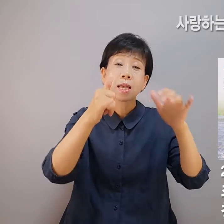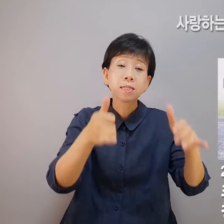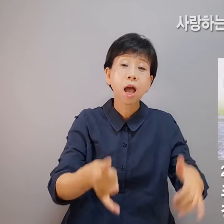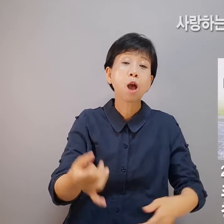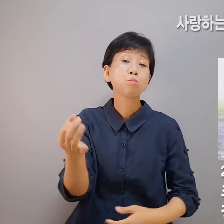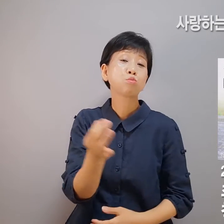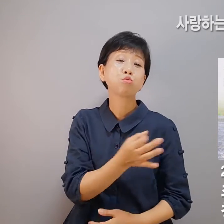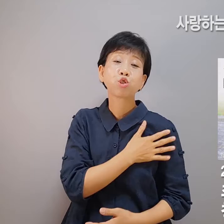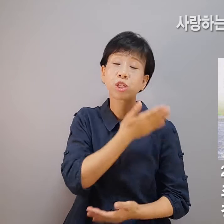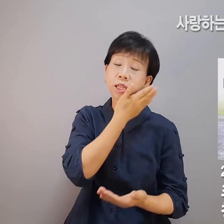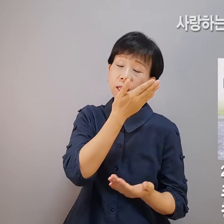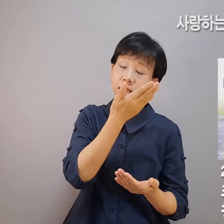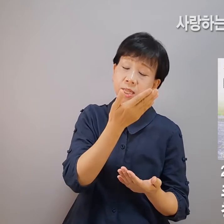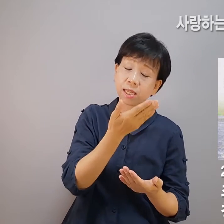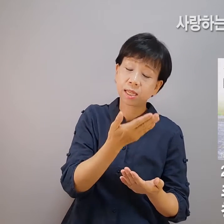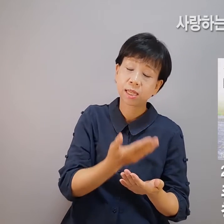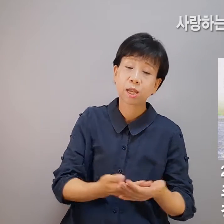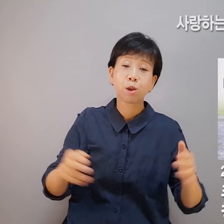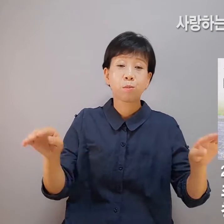세상 복이